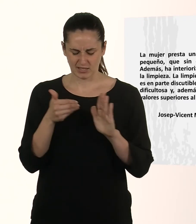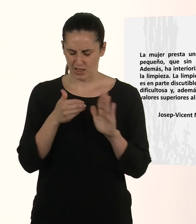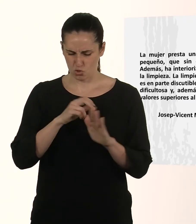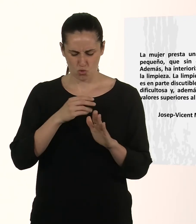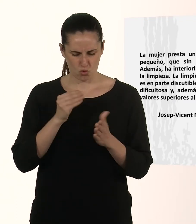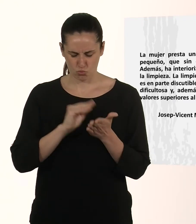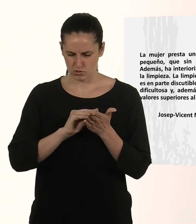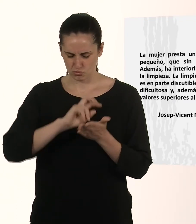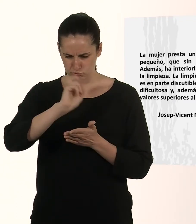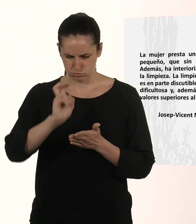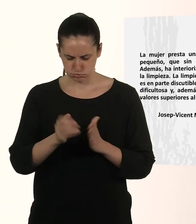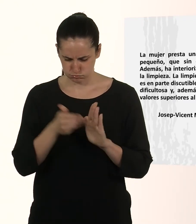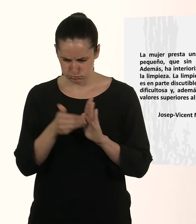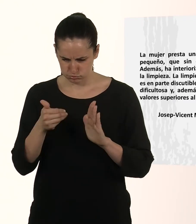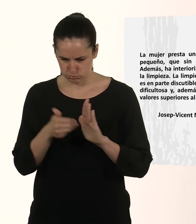muchísimas cosas.